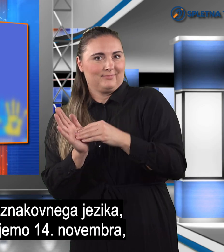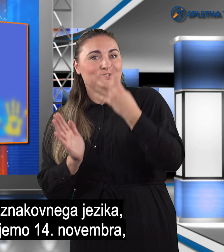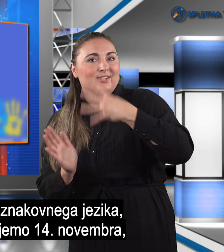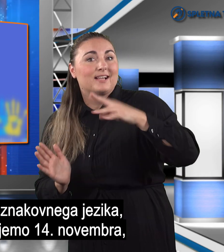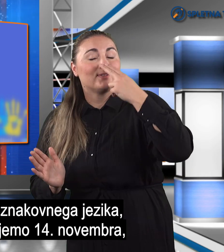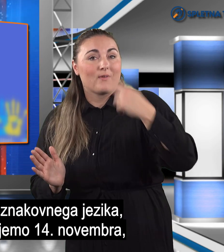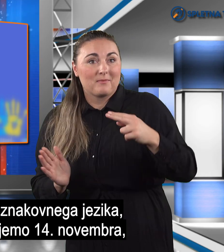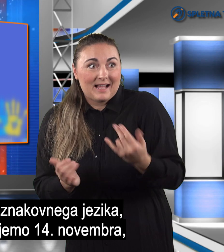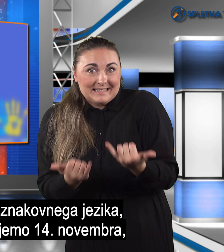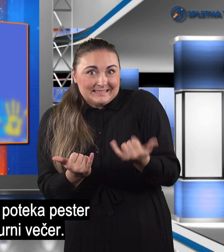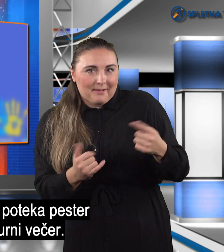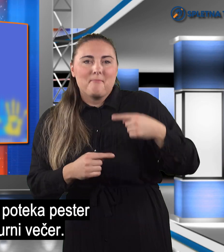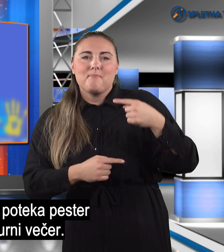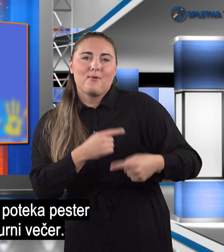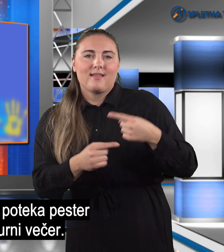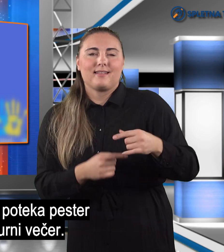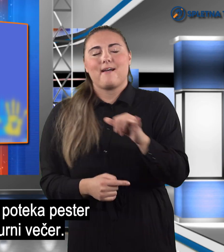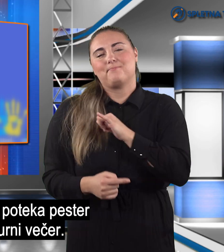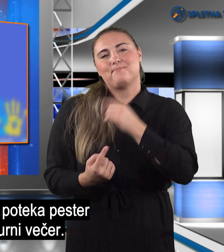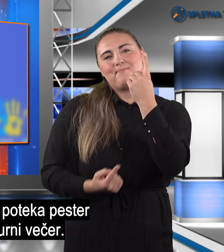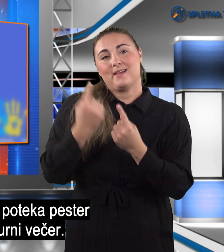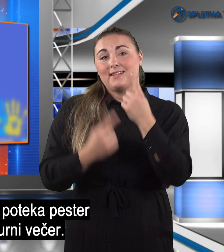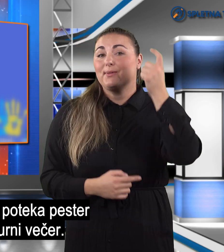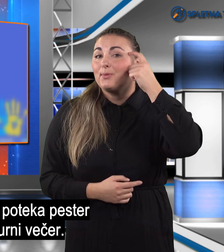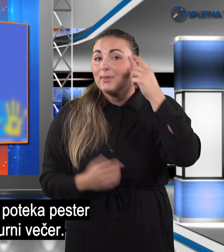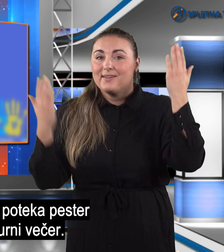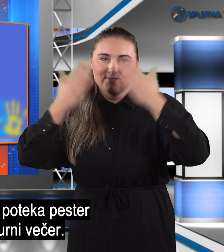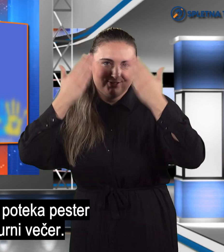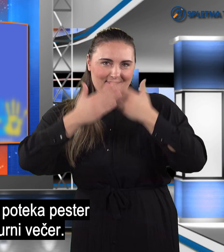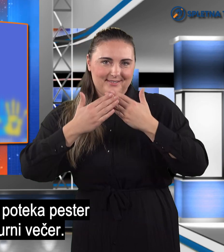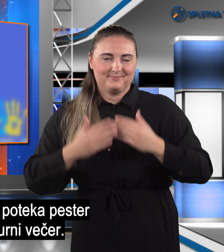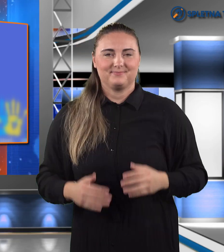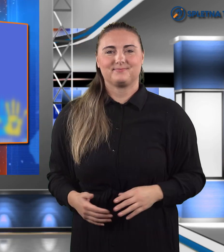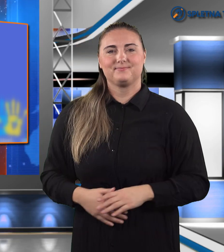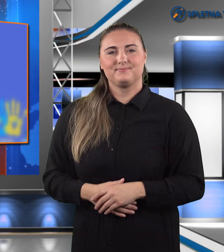14. novembra, pravkar poteka pester kulturni večer.